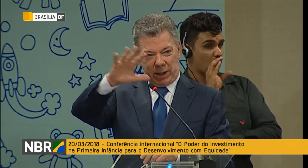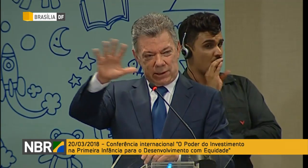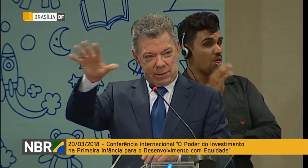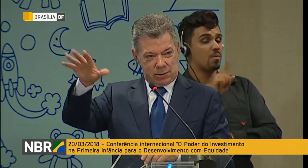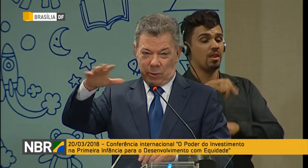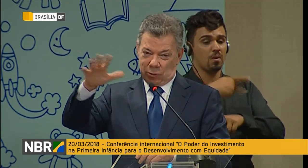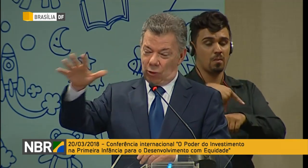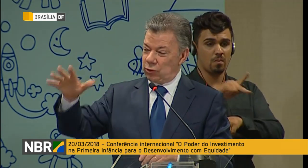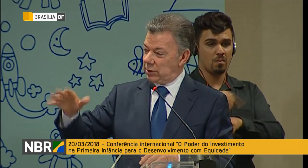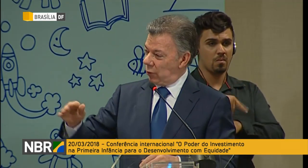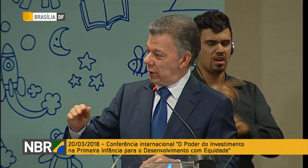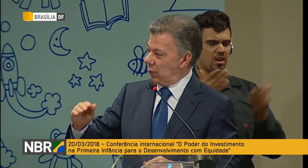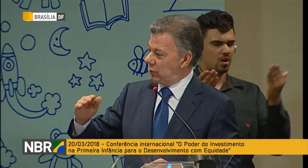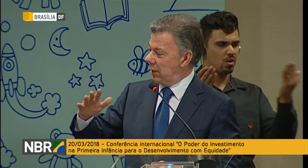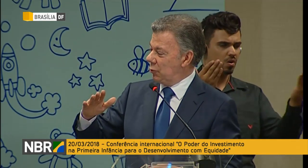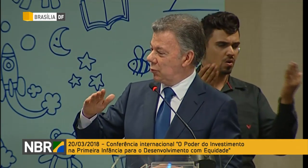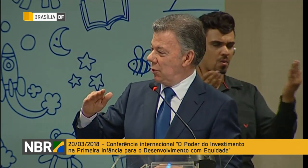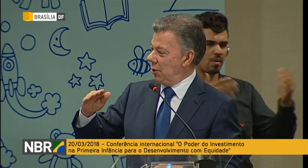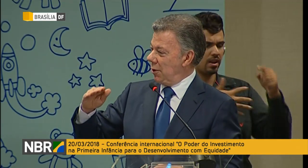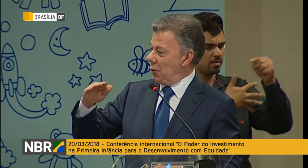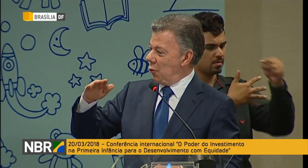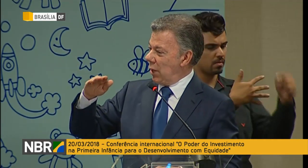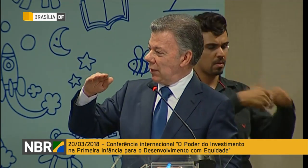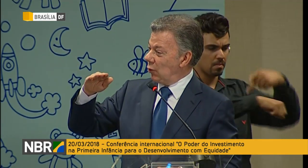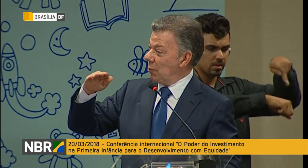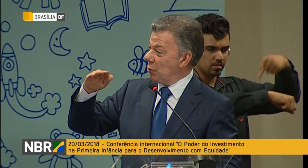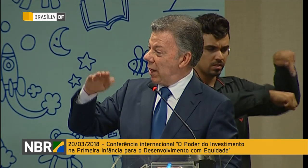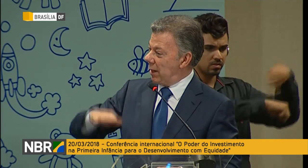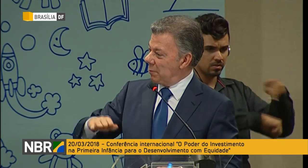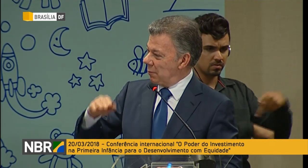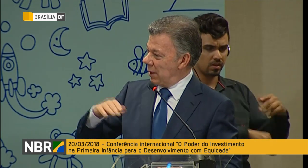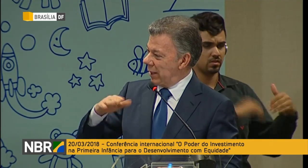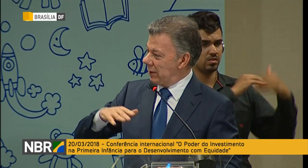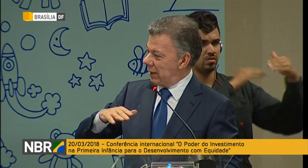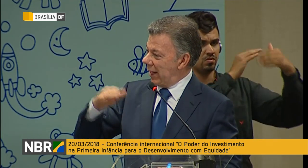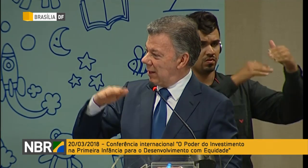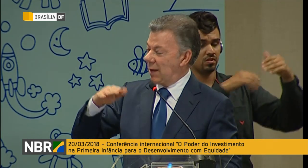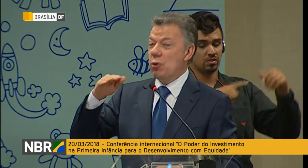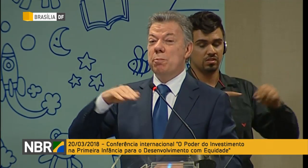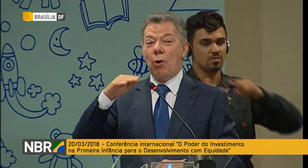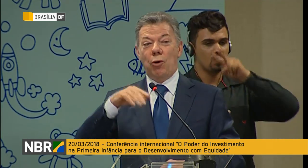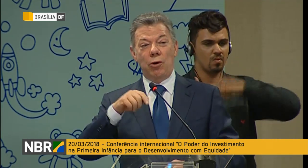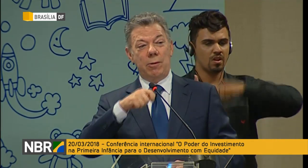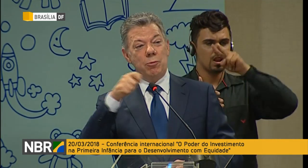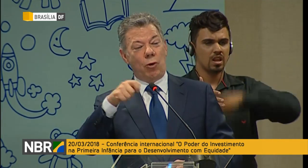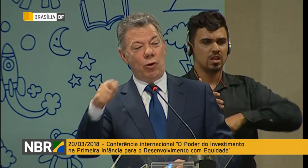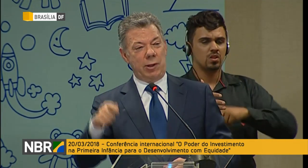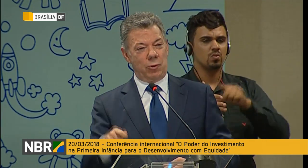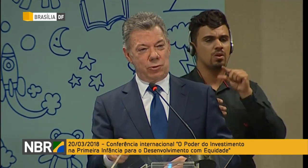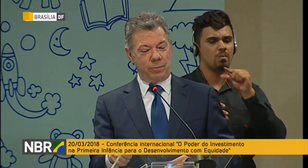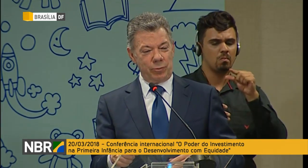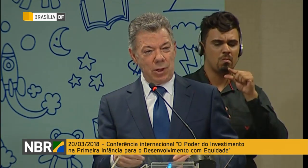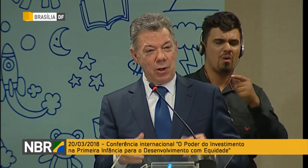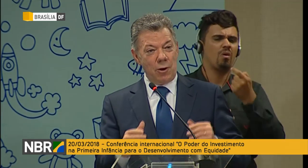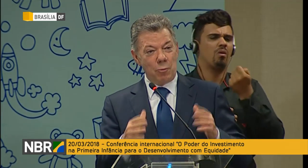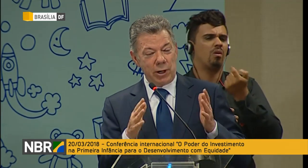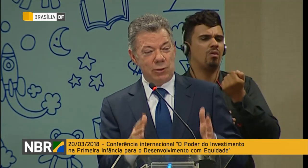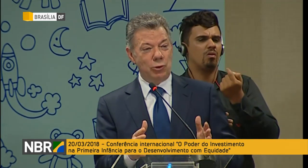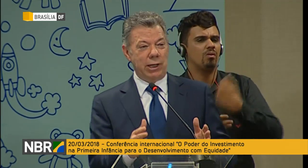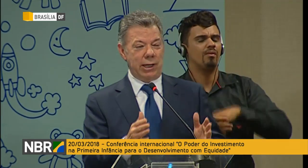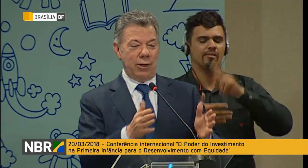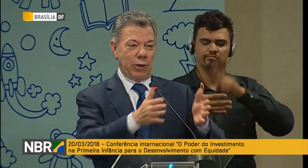é comparado com outros países, sobretudo os desenvolvidos, nós temos uma leitura, digamos, baixa. As pessoas leem pouco, poucos